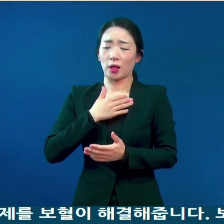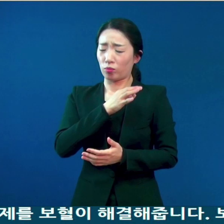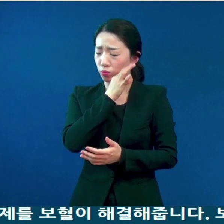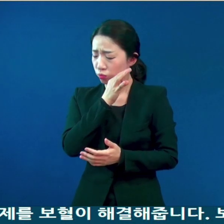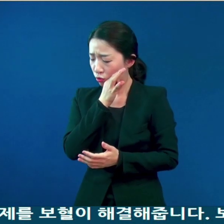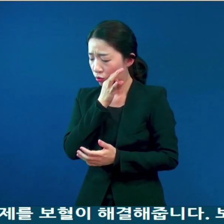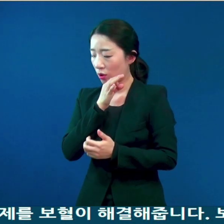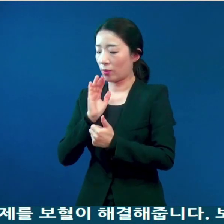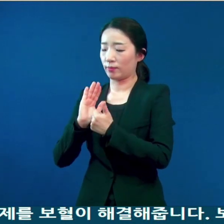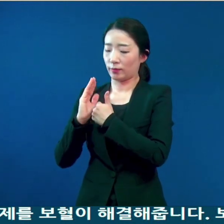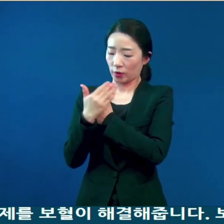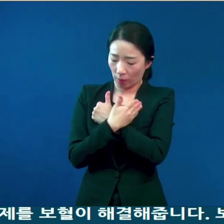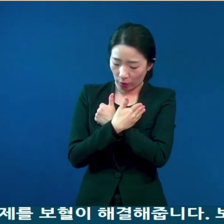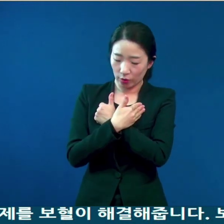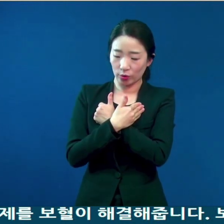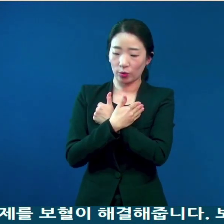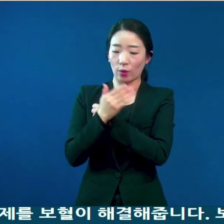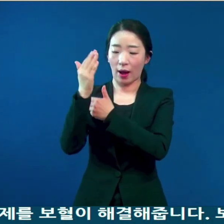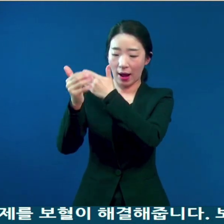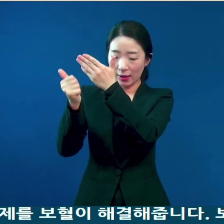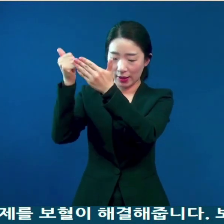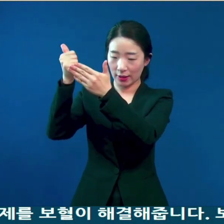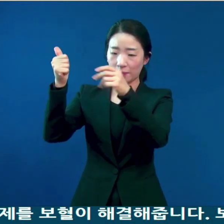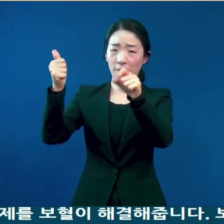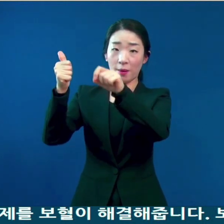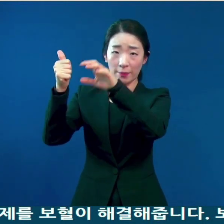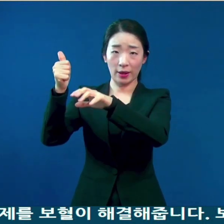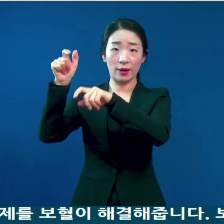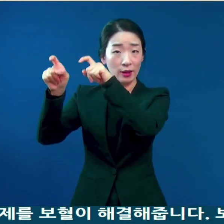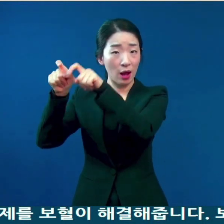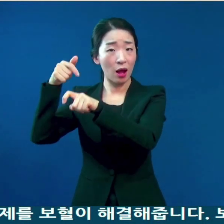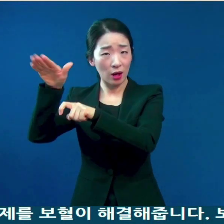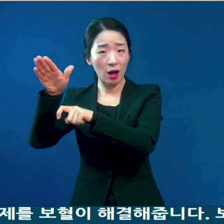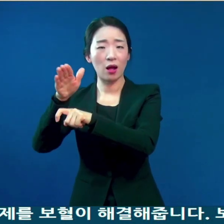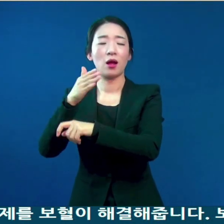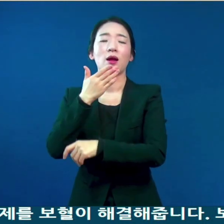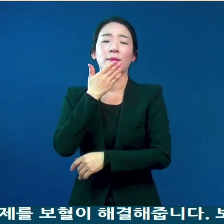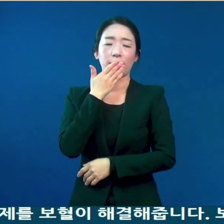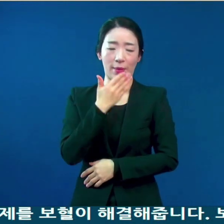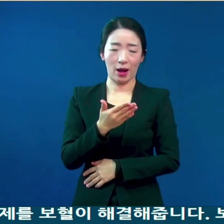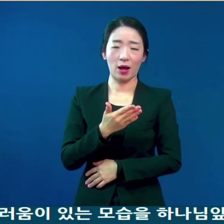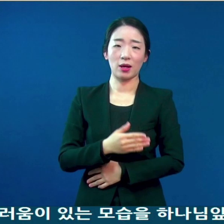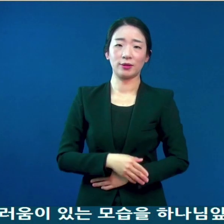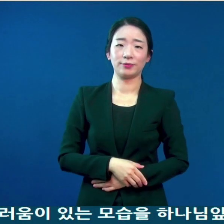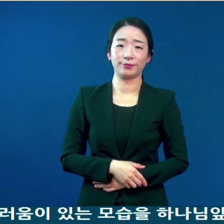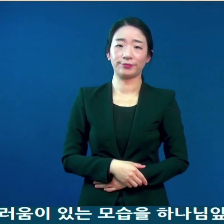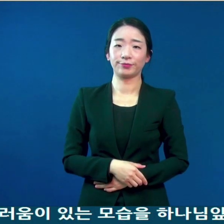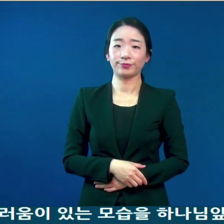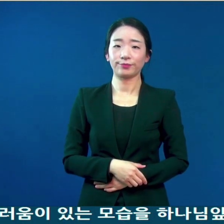텀해줘서 하나님께 나아가게 해주시는 것이죠.